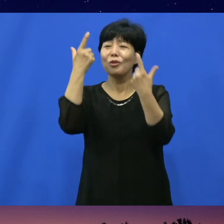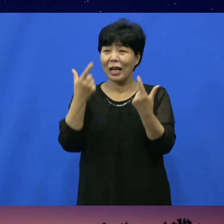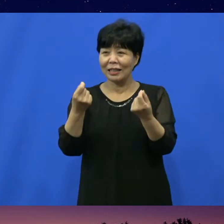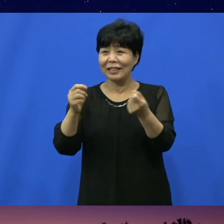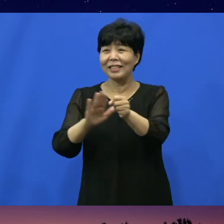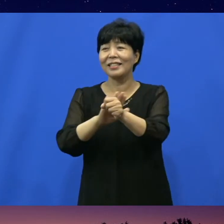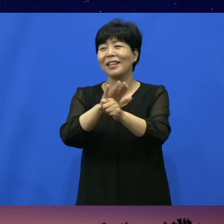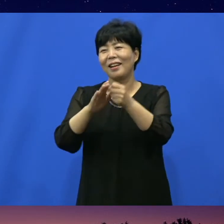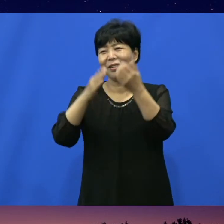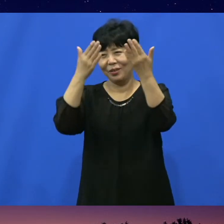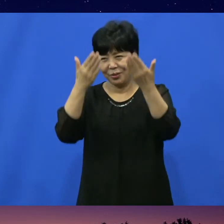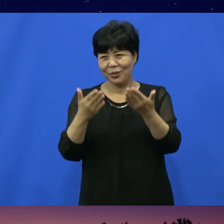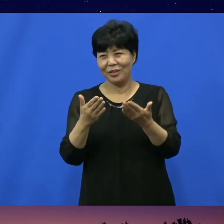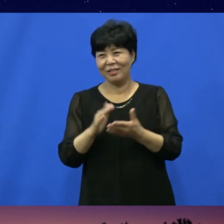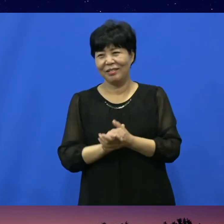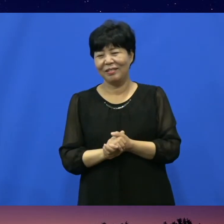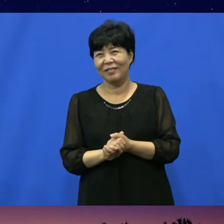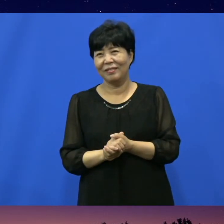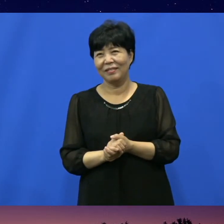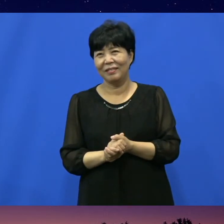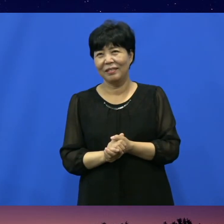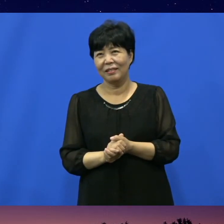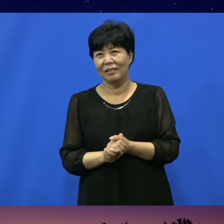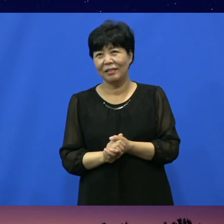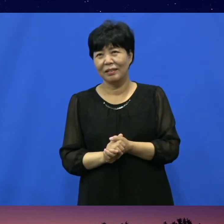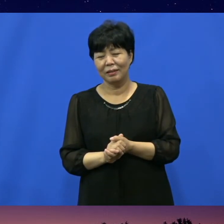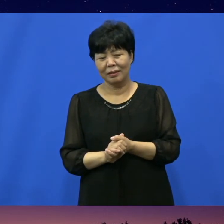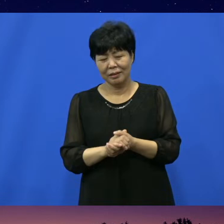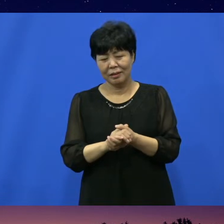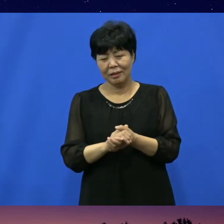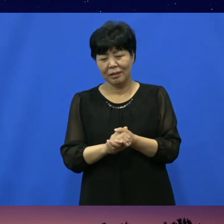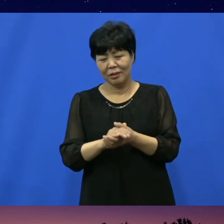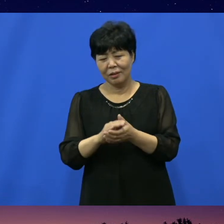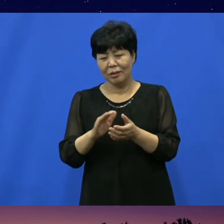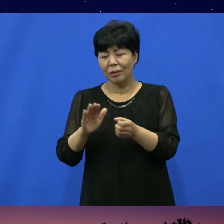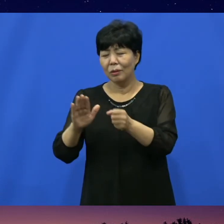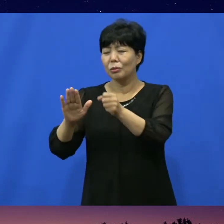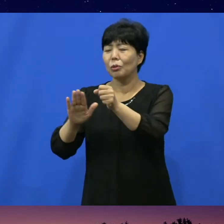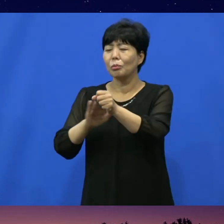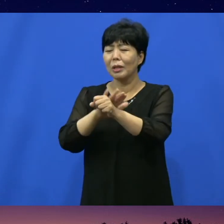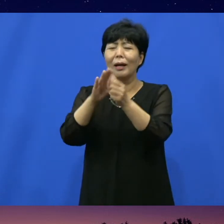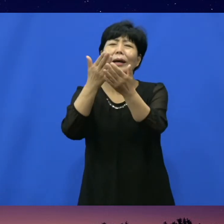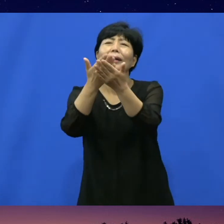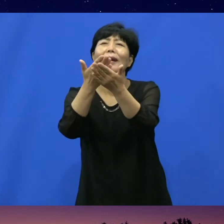사랑을 요청하세요. 구애하세요. 난 이렇게 사랑해.